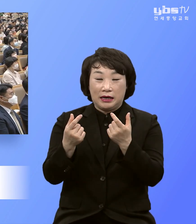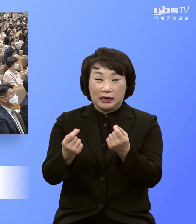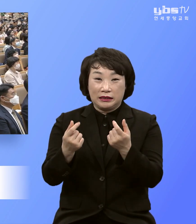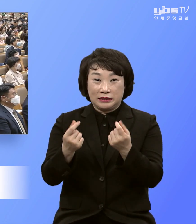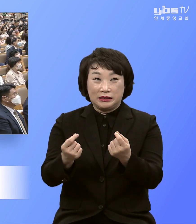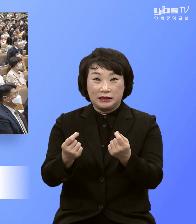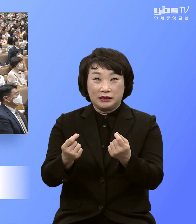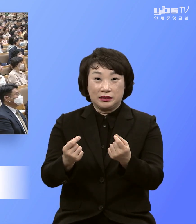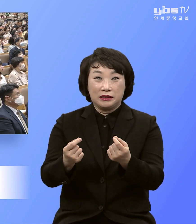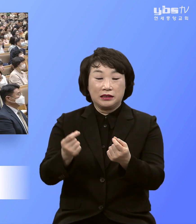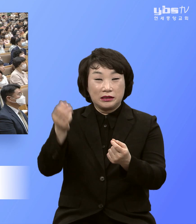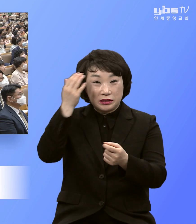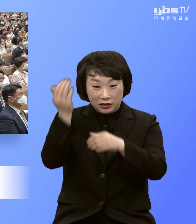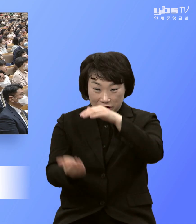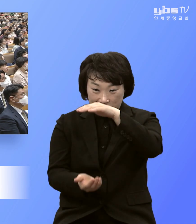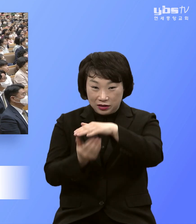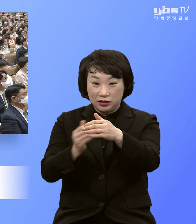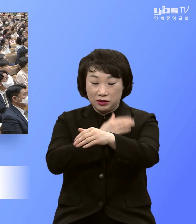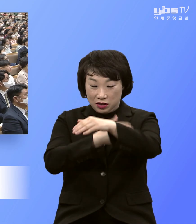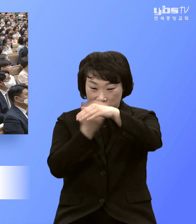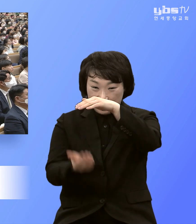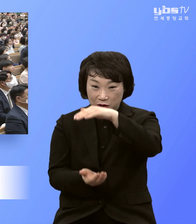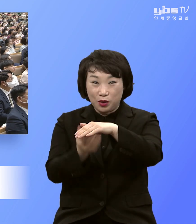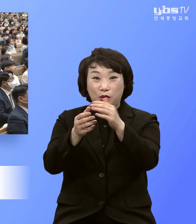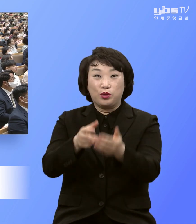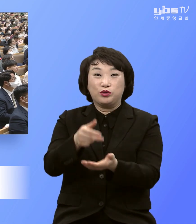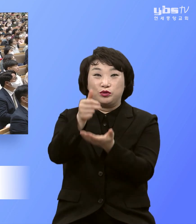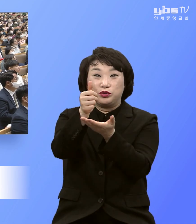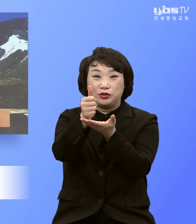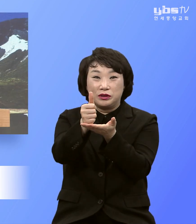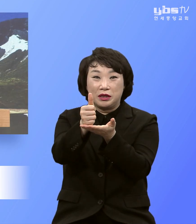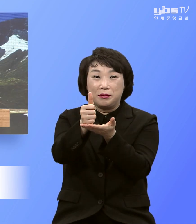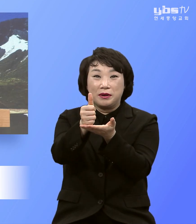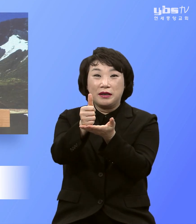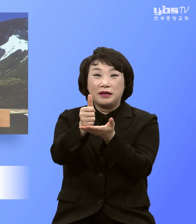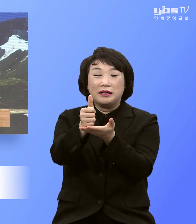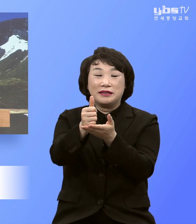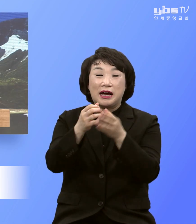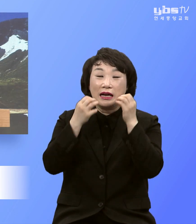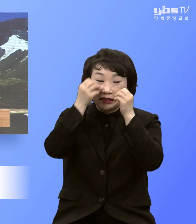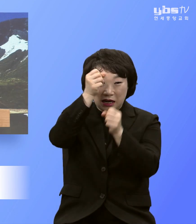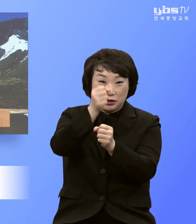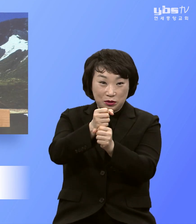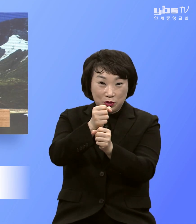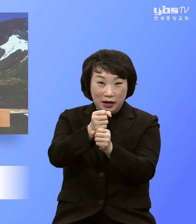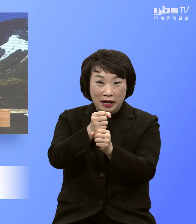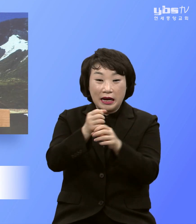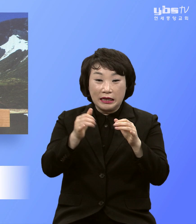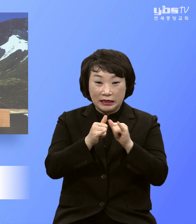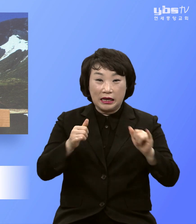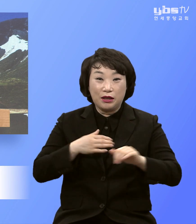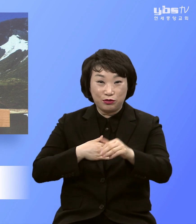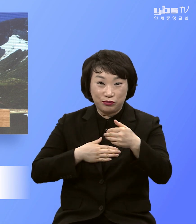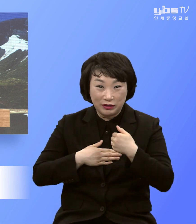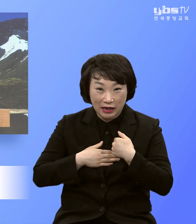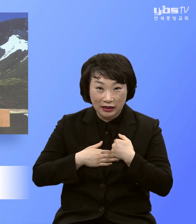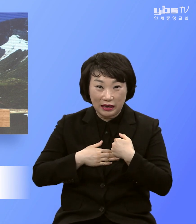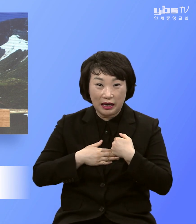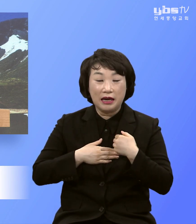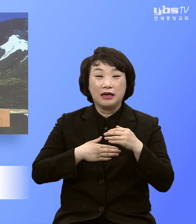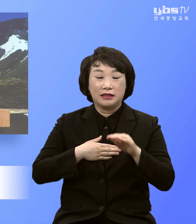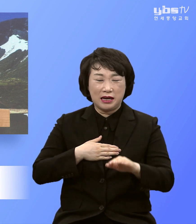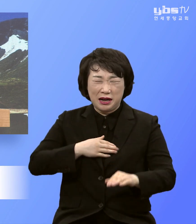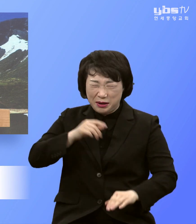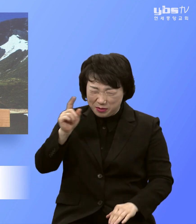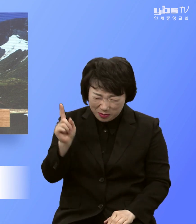그와 같이 전지하고 전능하신 분이 자신이 창조한 인간에게